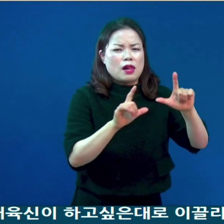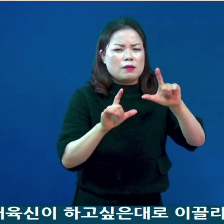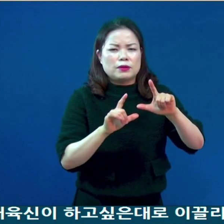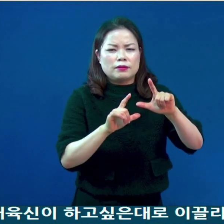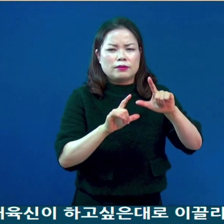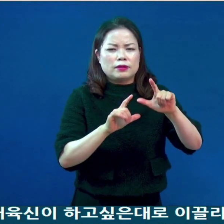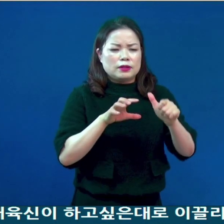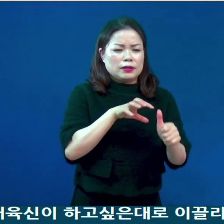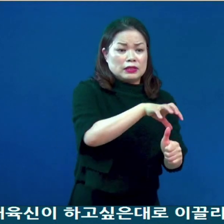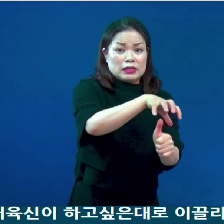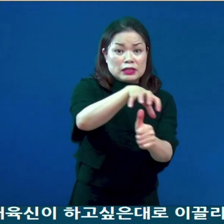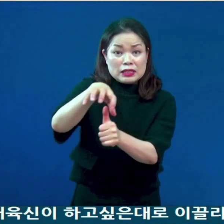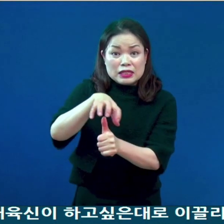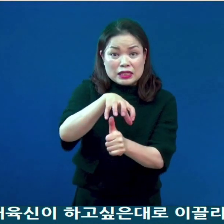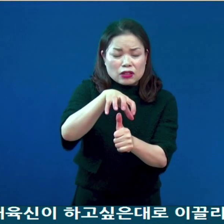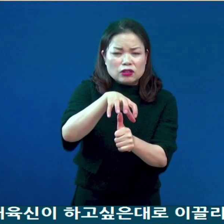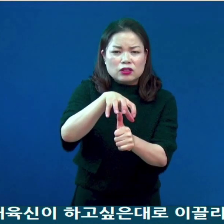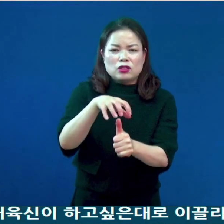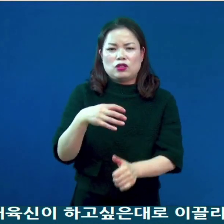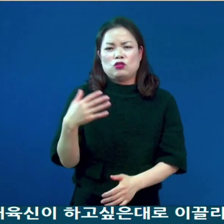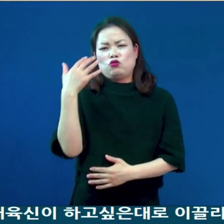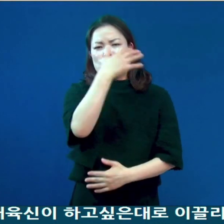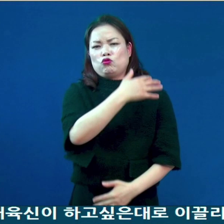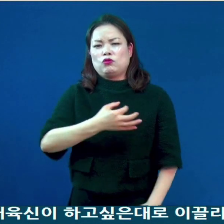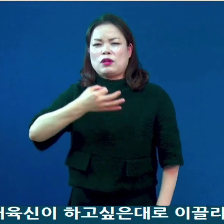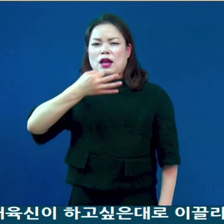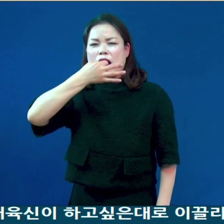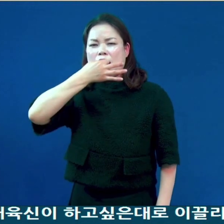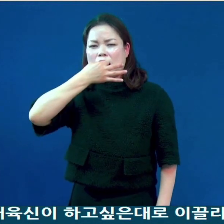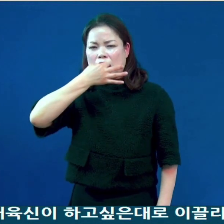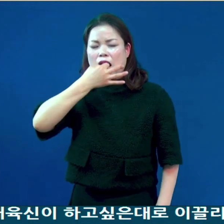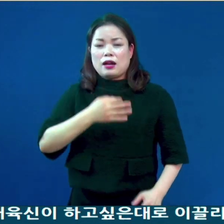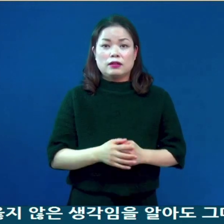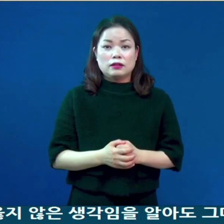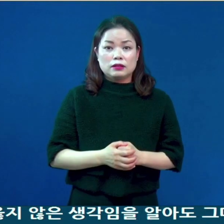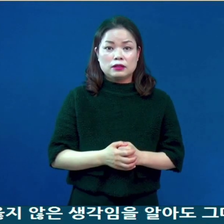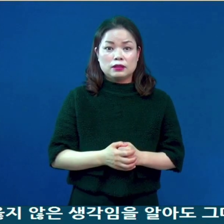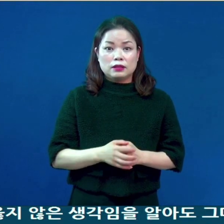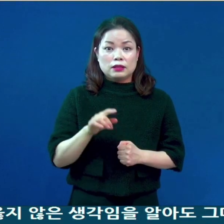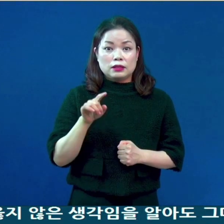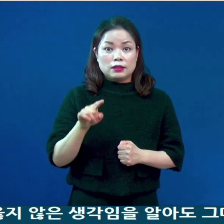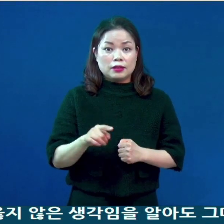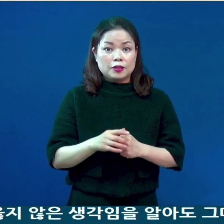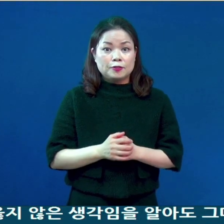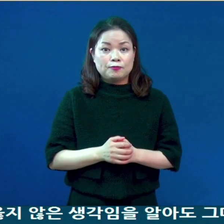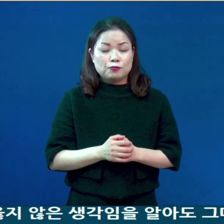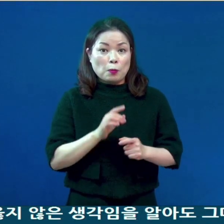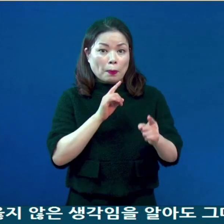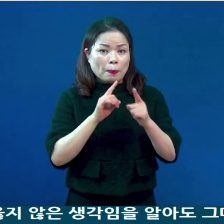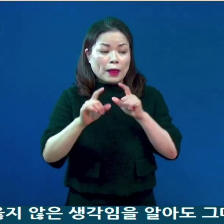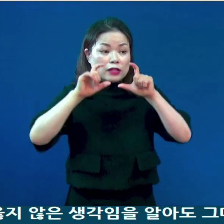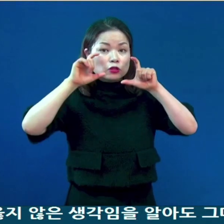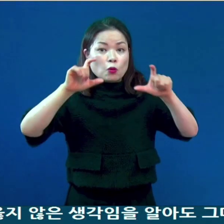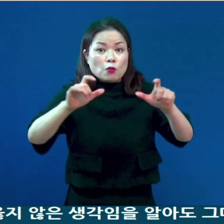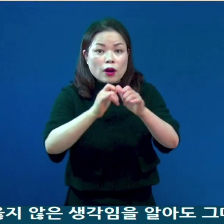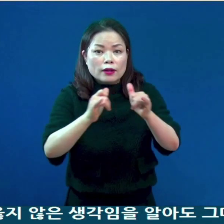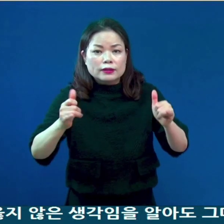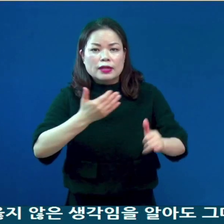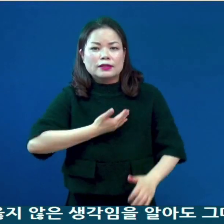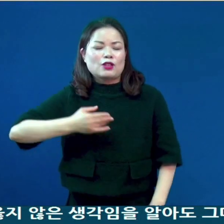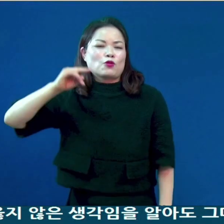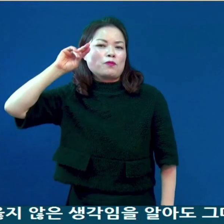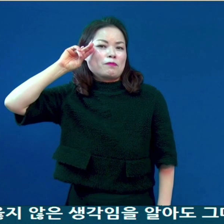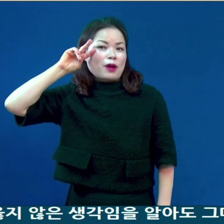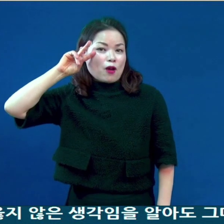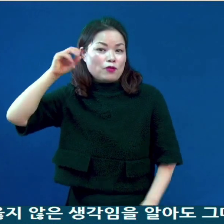이것이 육신의 정욕이라고 말할 수 있는 겁니다. 여러분, 이 말씀을 선포한 사람이 사도